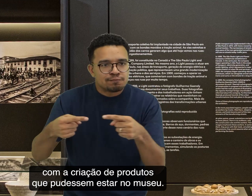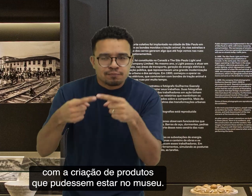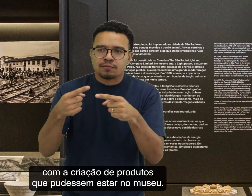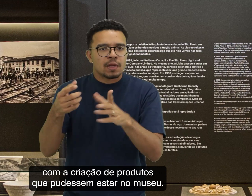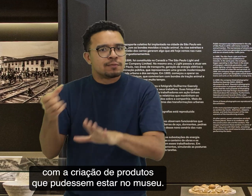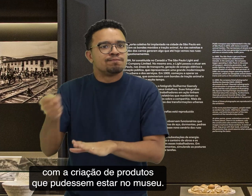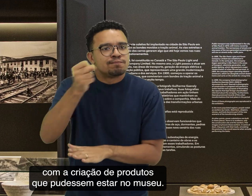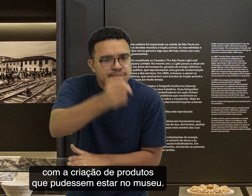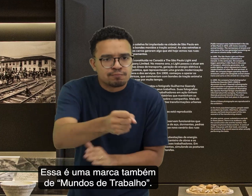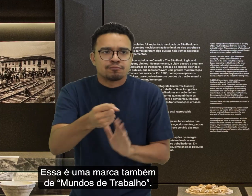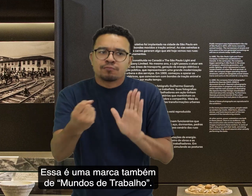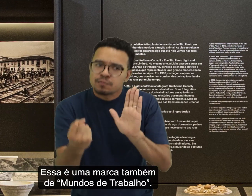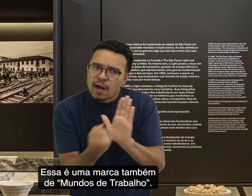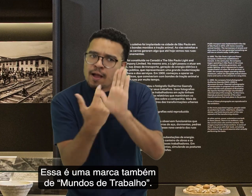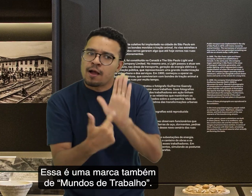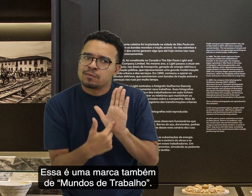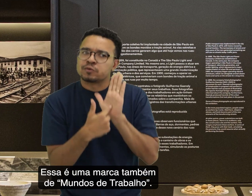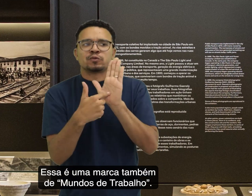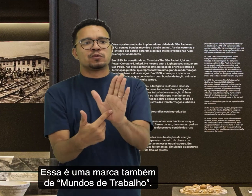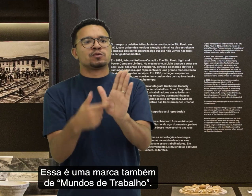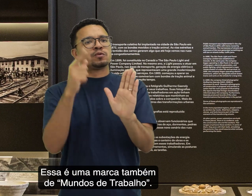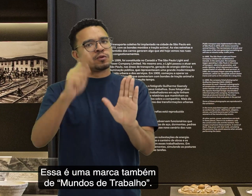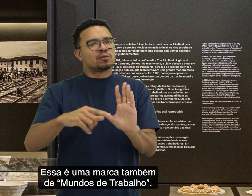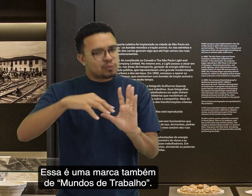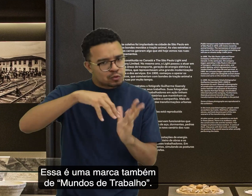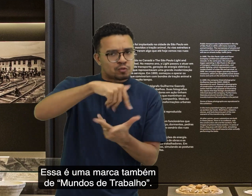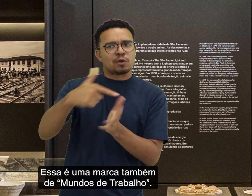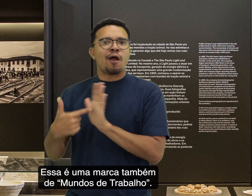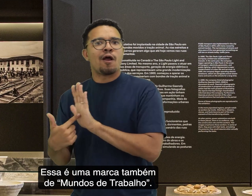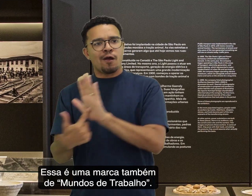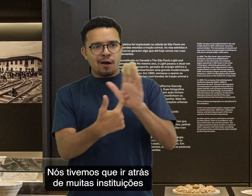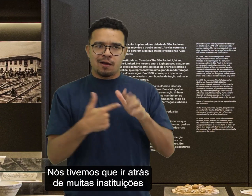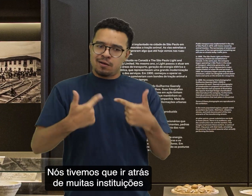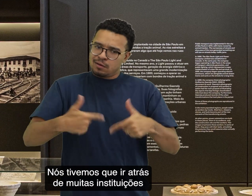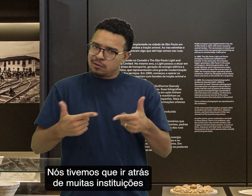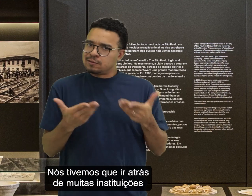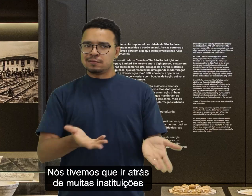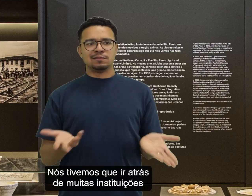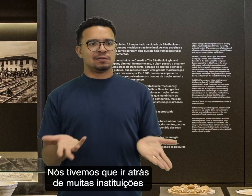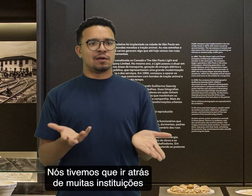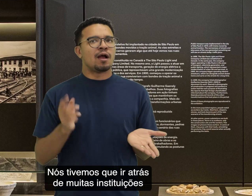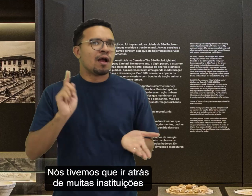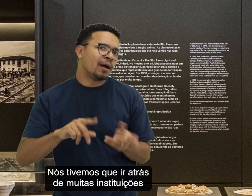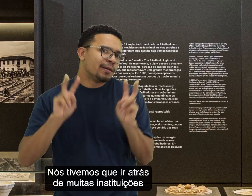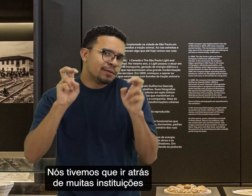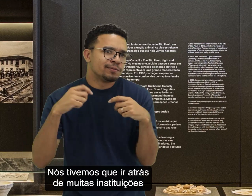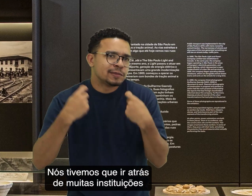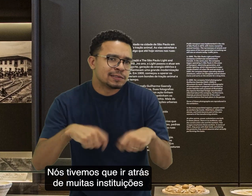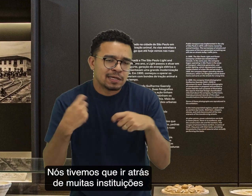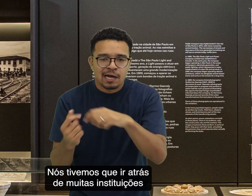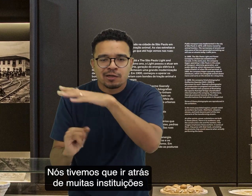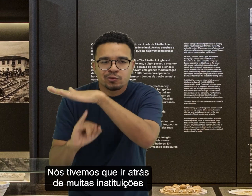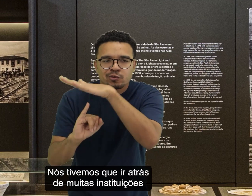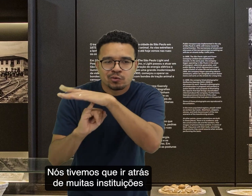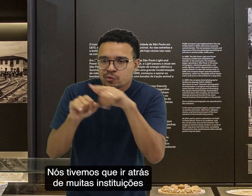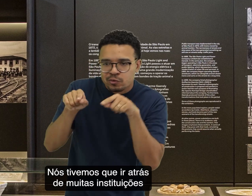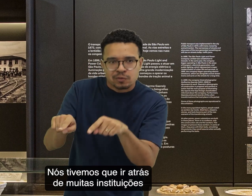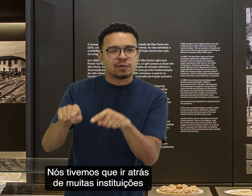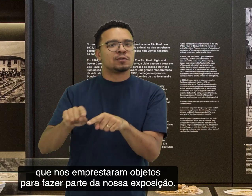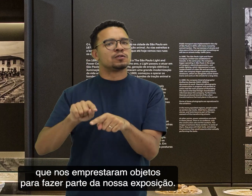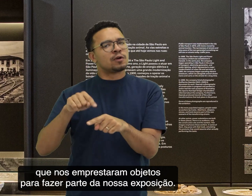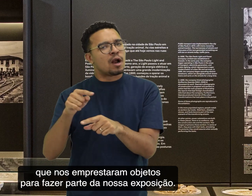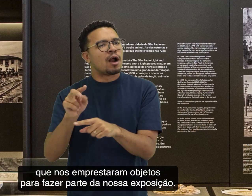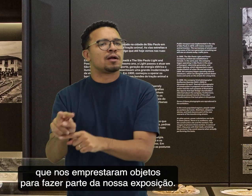produtos que pudessem estar no museu. Essa é uma marca também de Mundos do Trabalho. Nós tivemos que ir atrás de